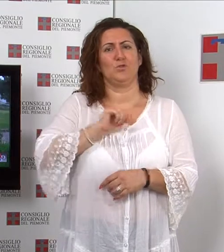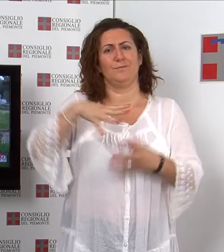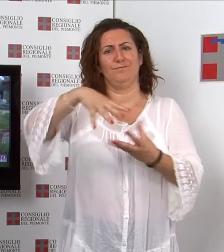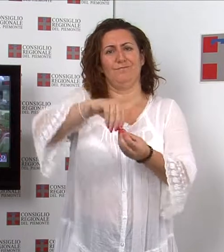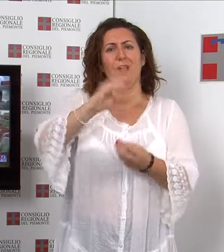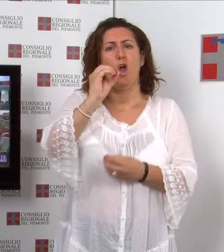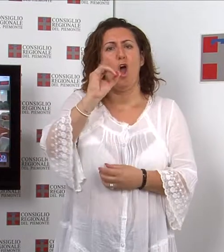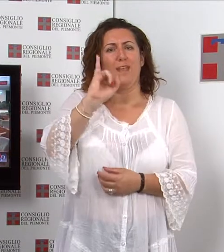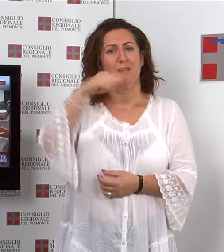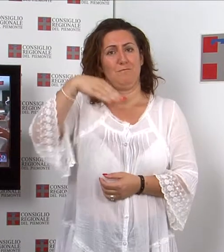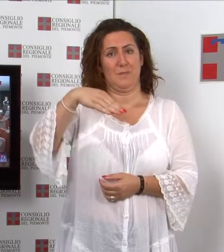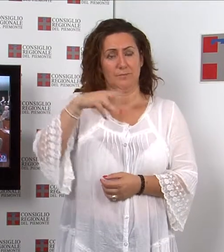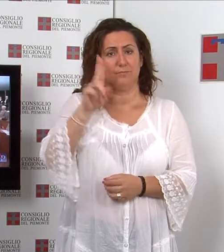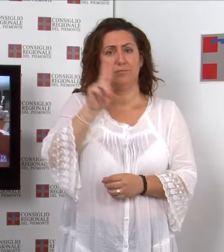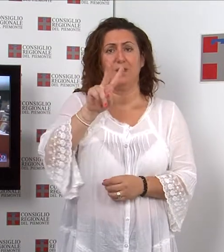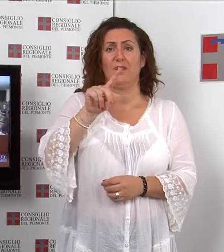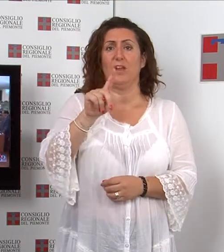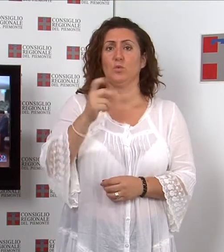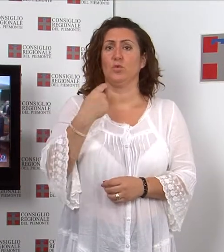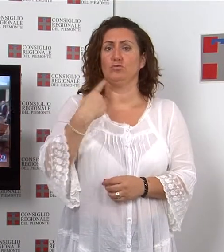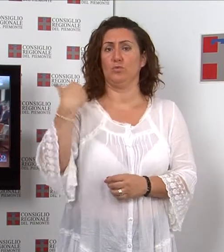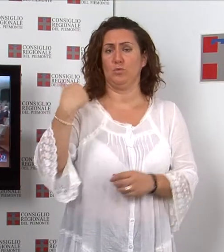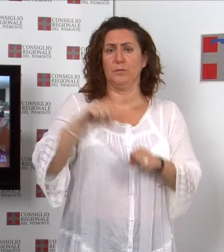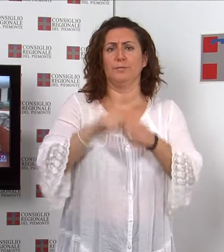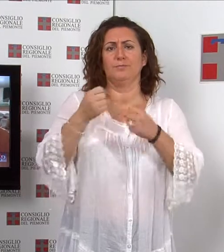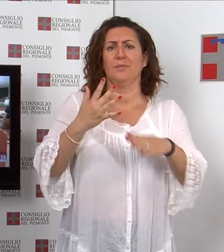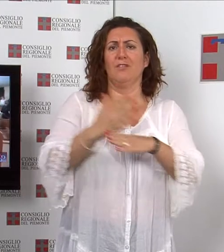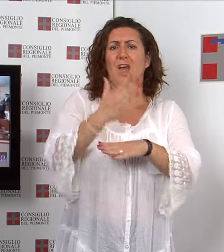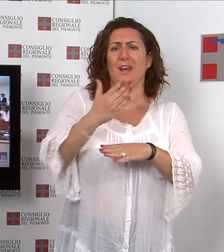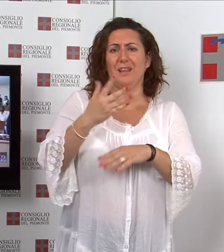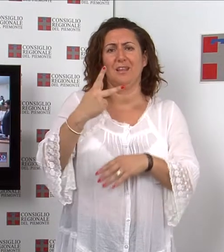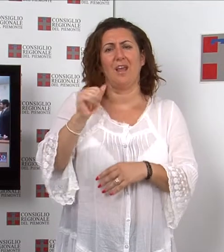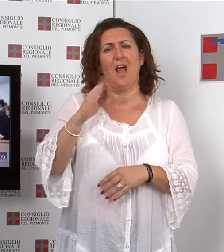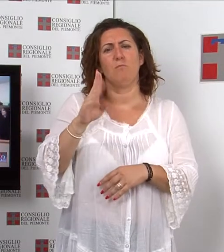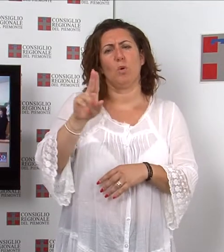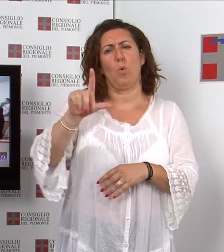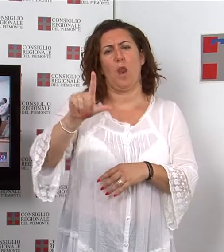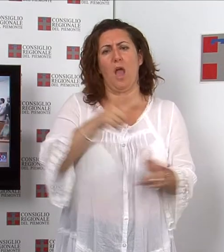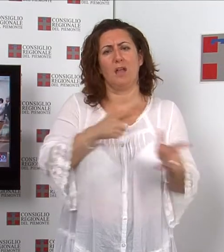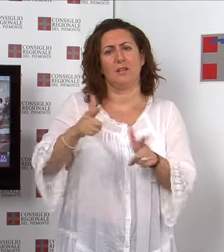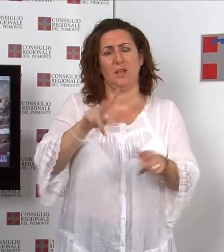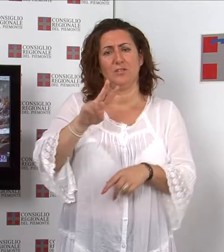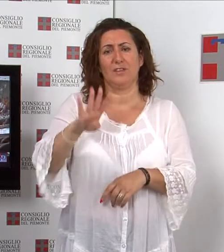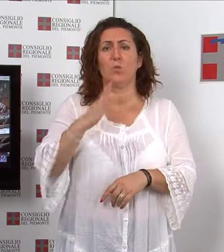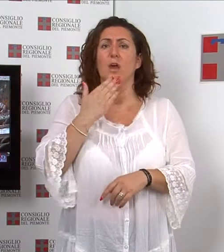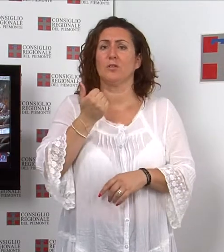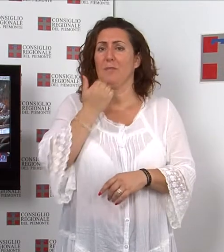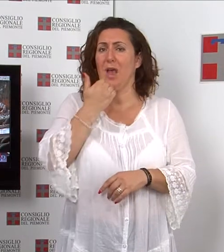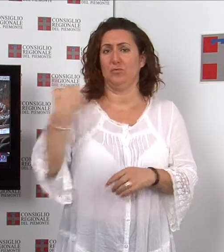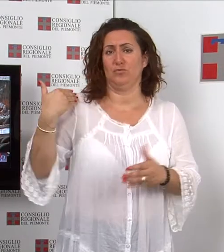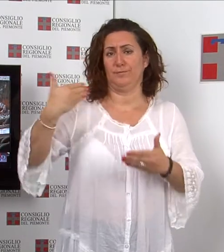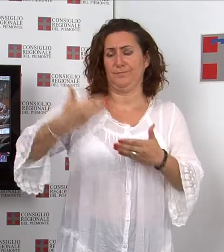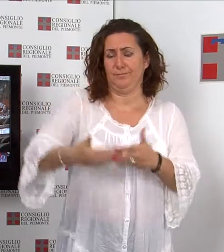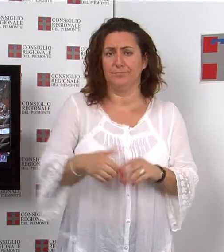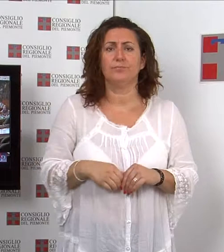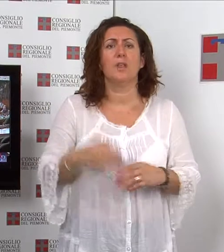Migrazioni, OIM, deceduta il 21 giugno in seguito alle ferite riportate nell'attentato a Kabul del 24 maggio. L'Assemblea ha poi